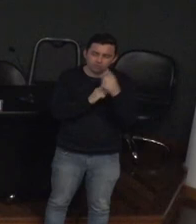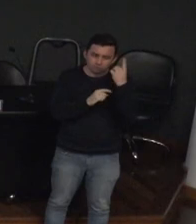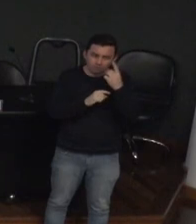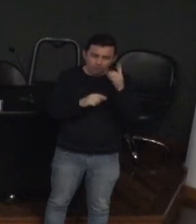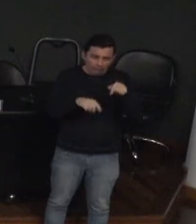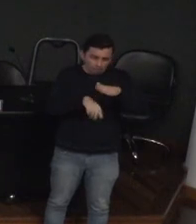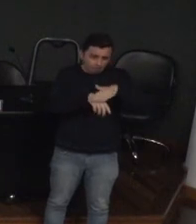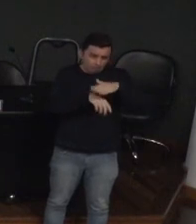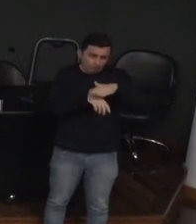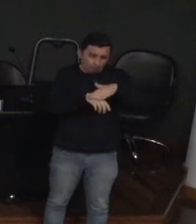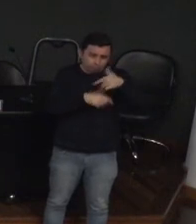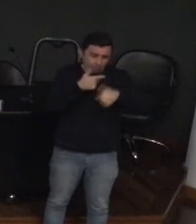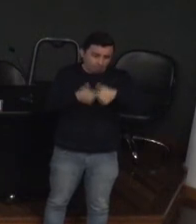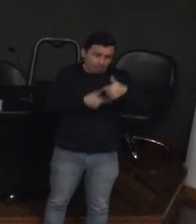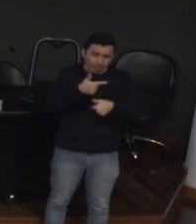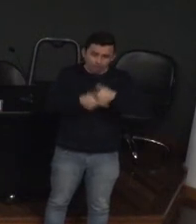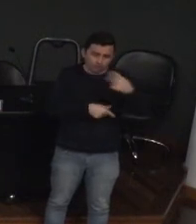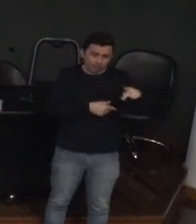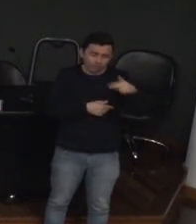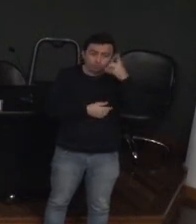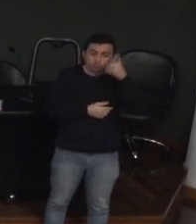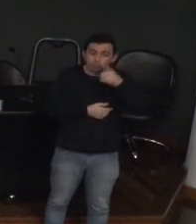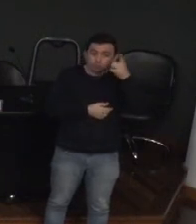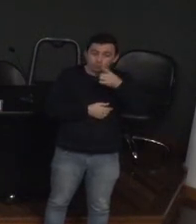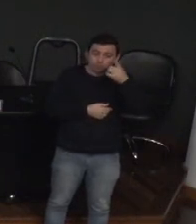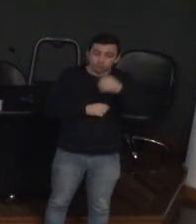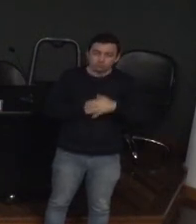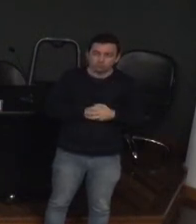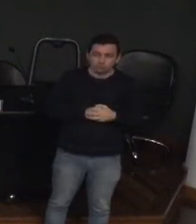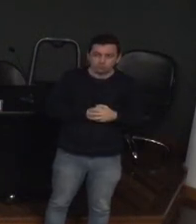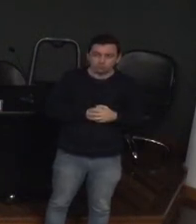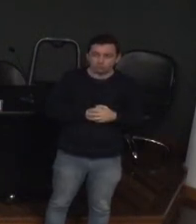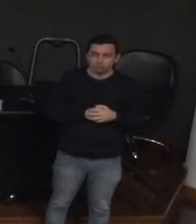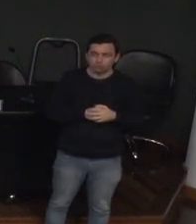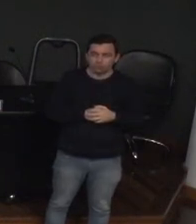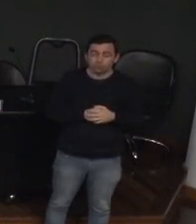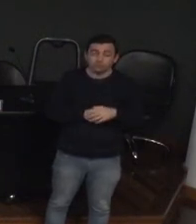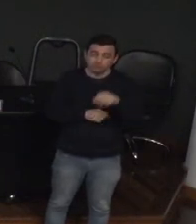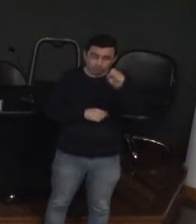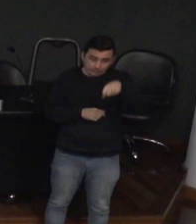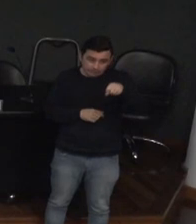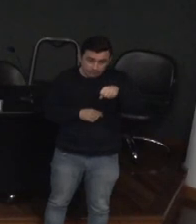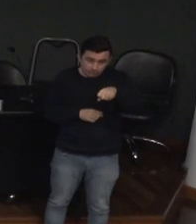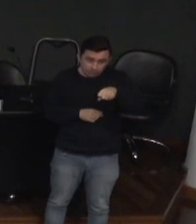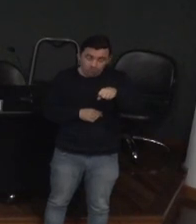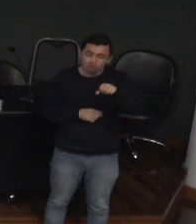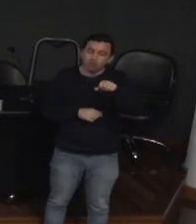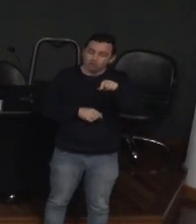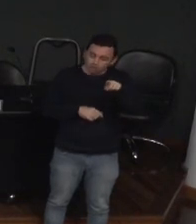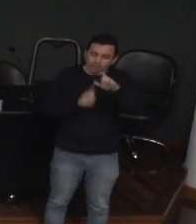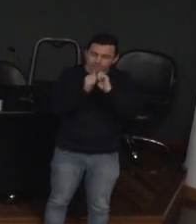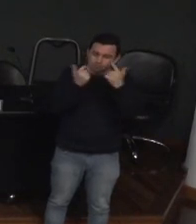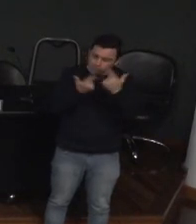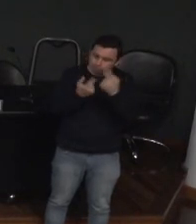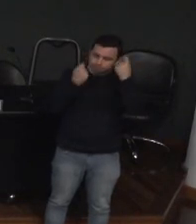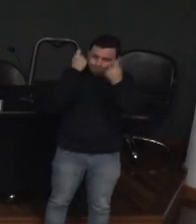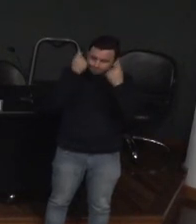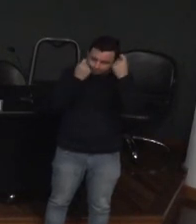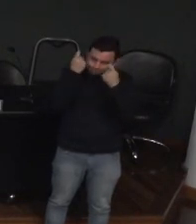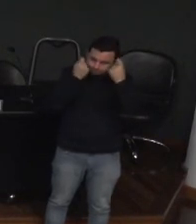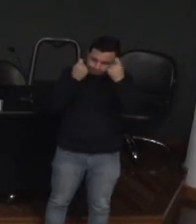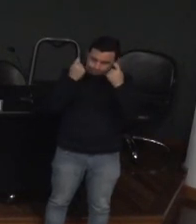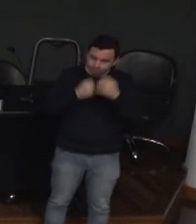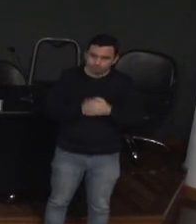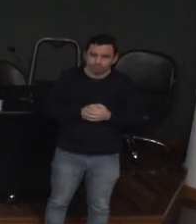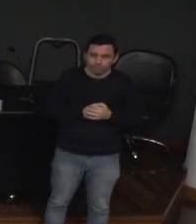do exercício funcional dele como deputado. Não sei. Se sim, então a Assembleia tem que se preocupar com isso. Eu